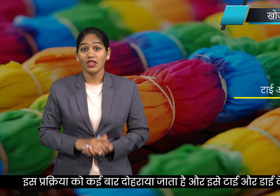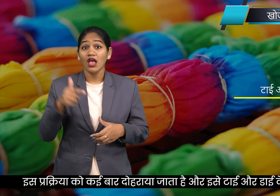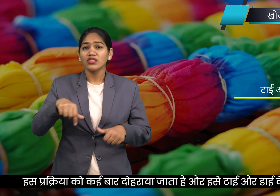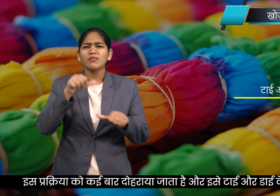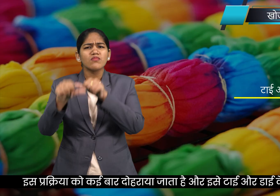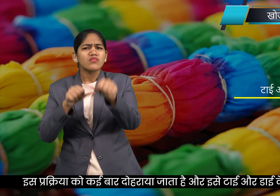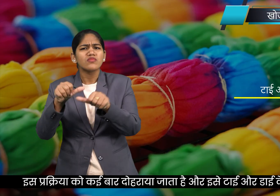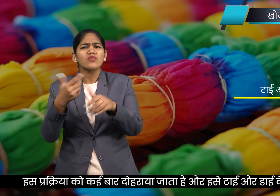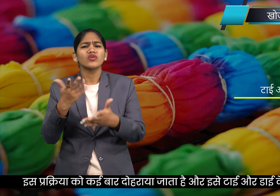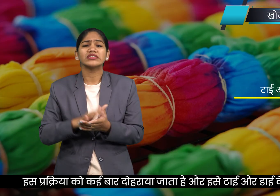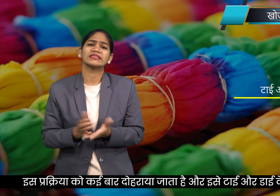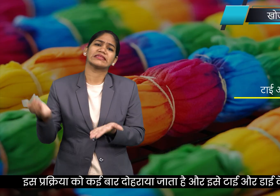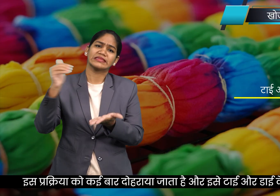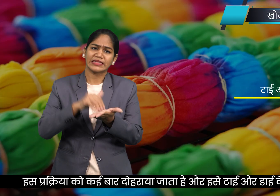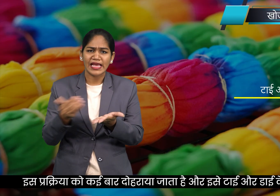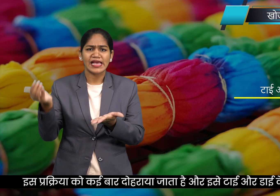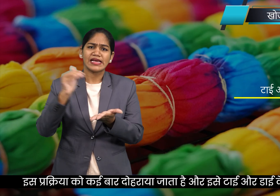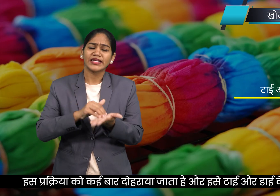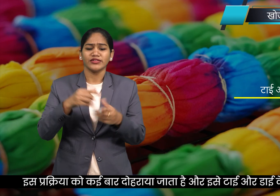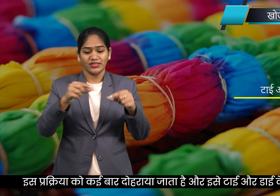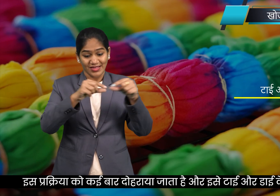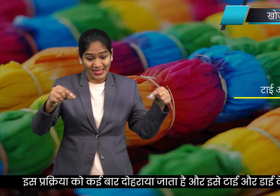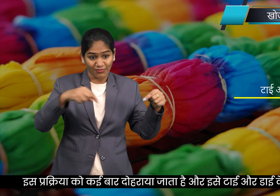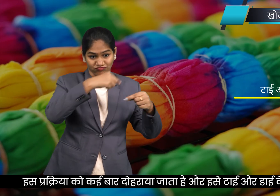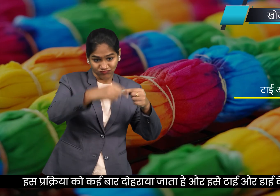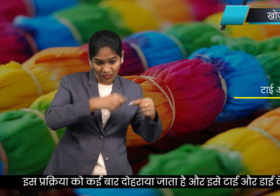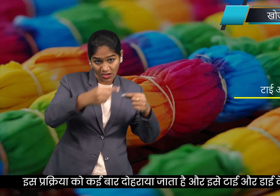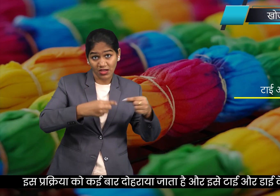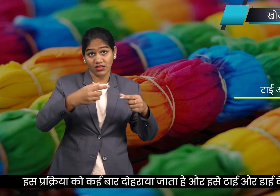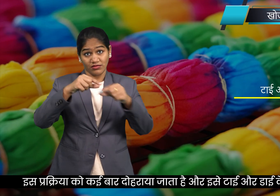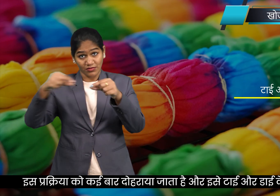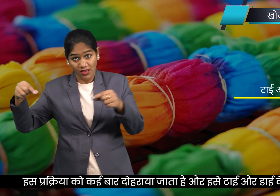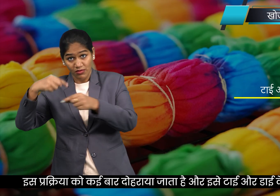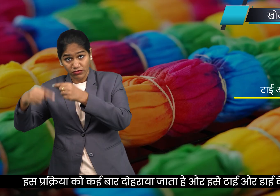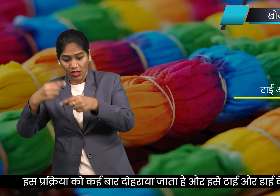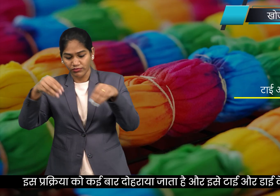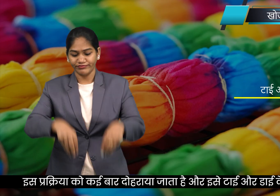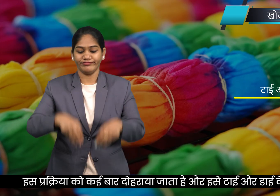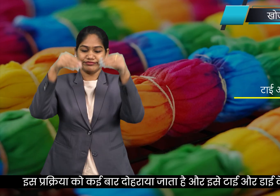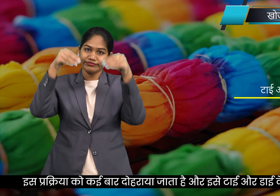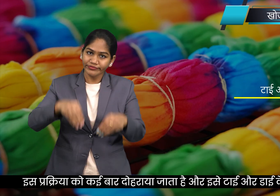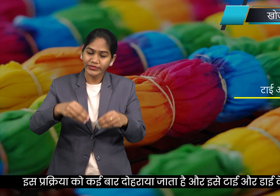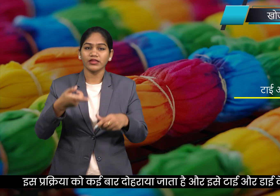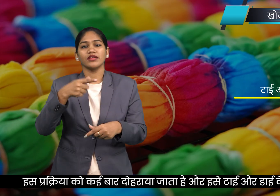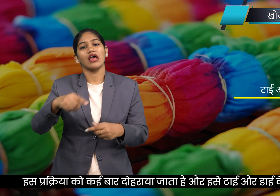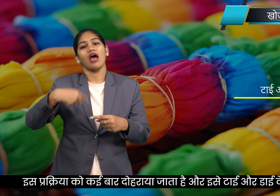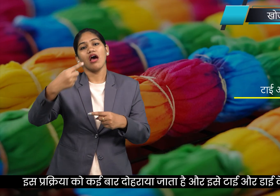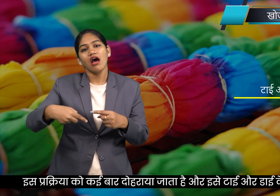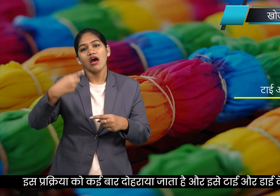इस प्रक्रिया को कई बार दोहराया जाता है और इसे टाई और डाई के रूप में जाना जाता